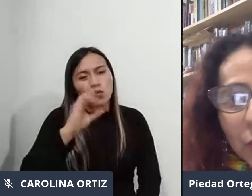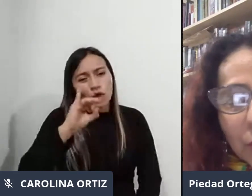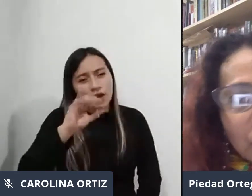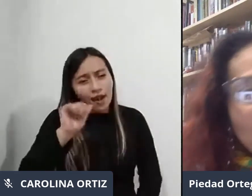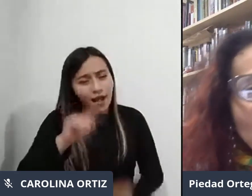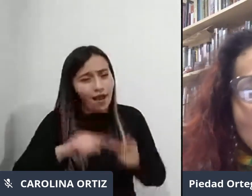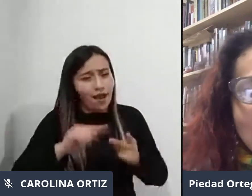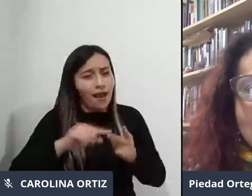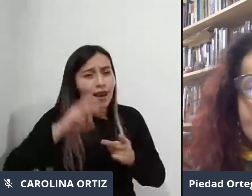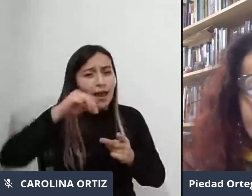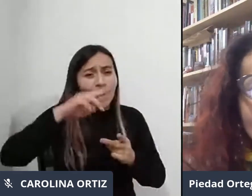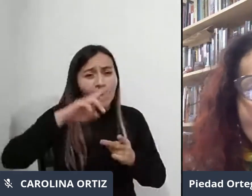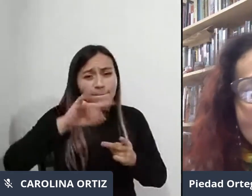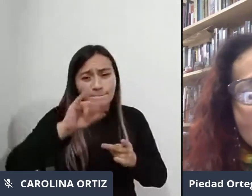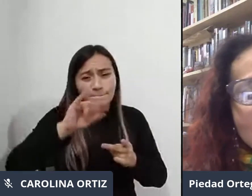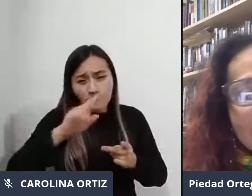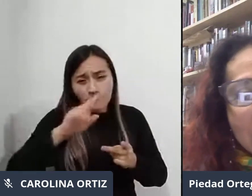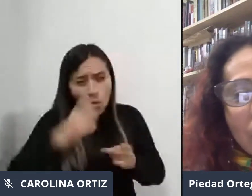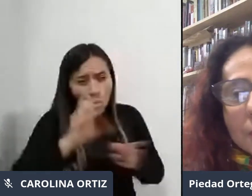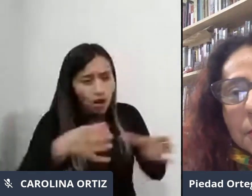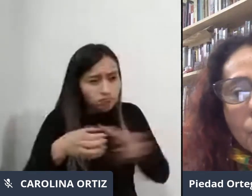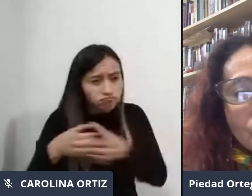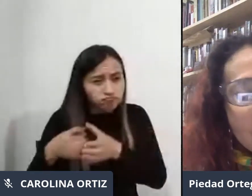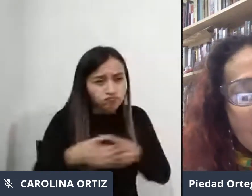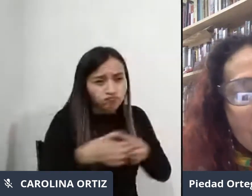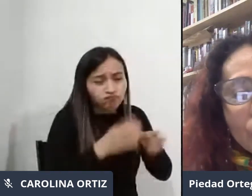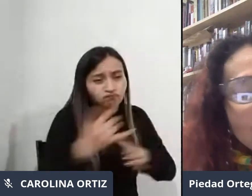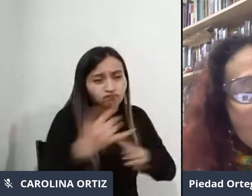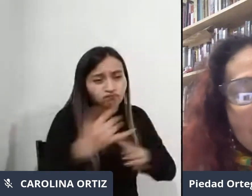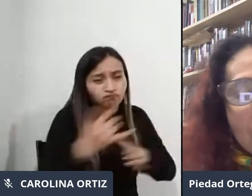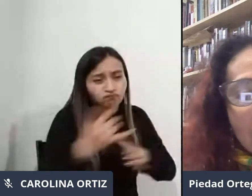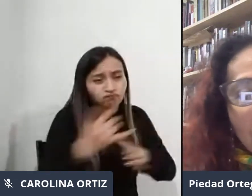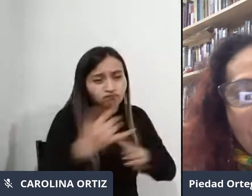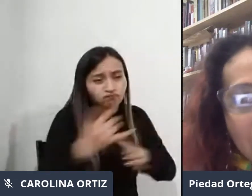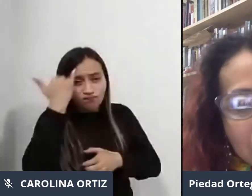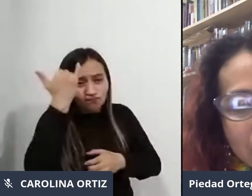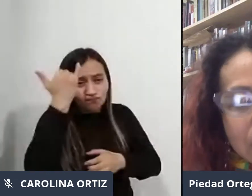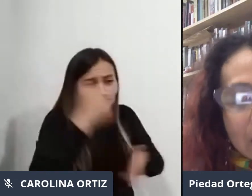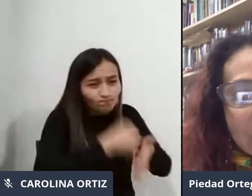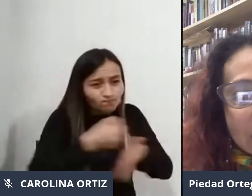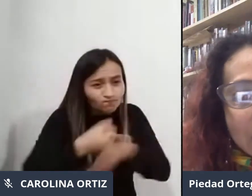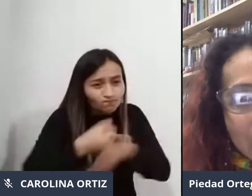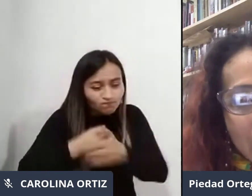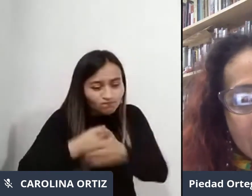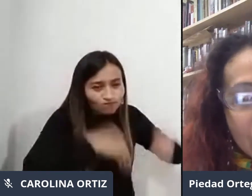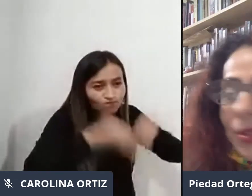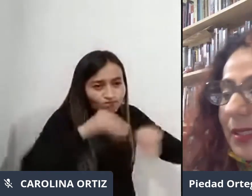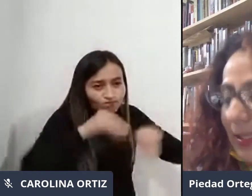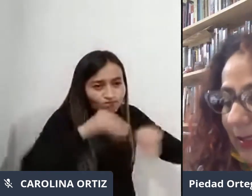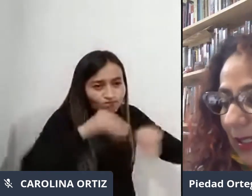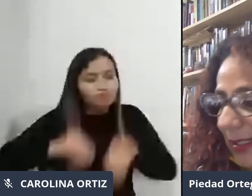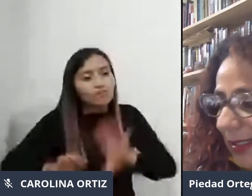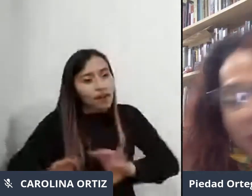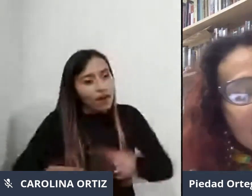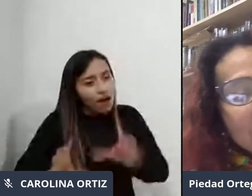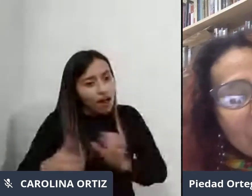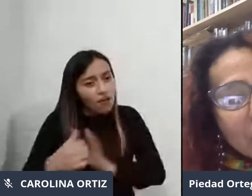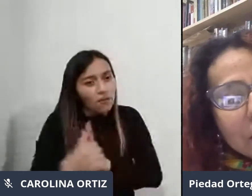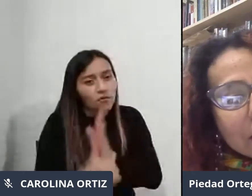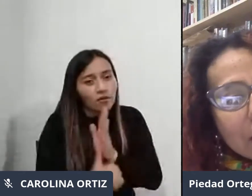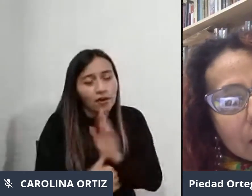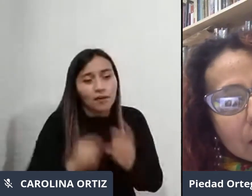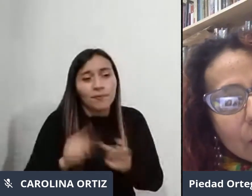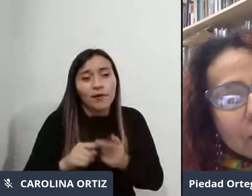del Común y están otras iniciativas produciendo programas de radio y está el semillero